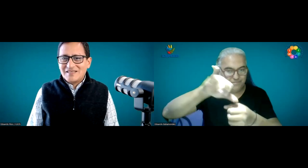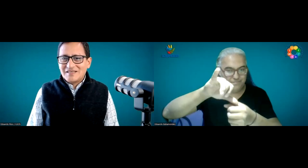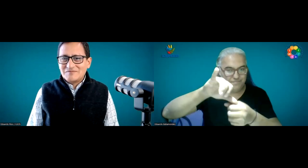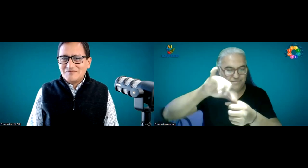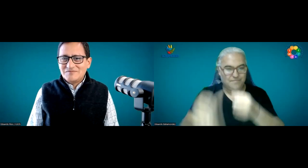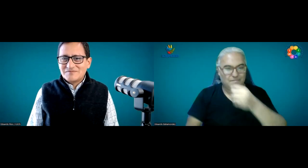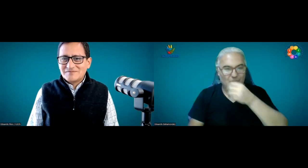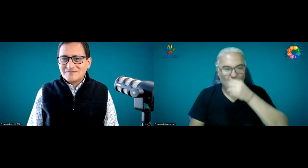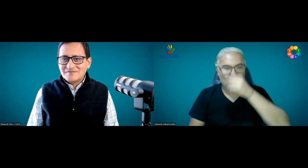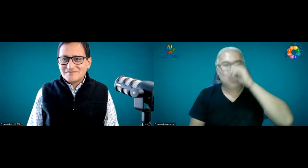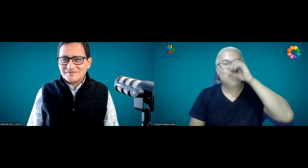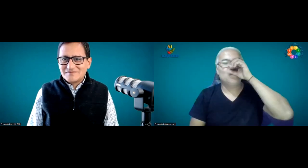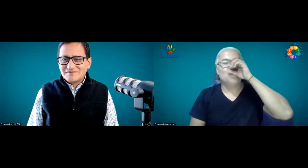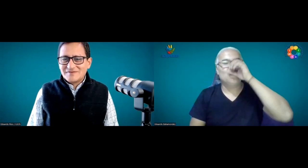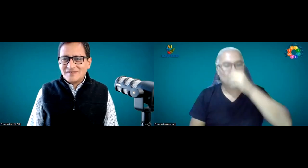Ahí está.